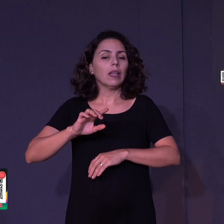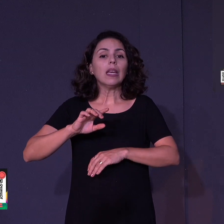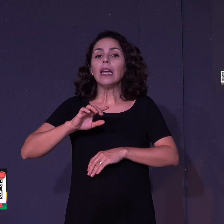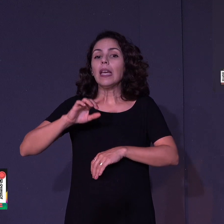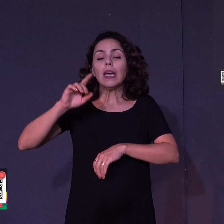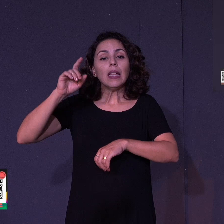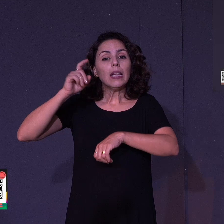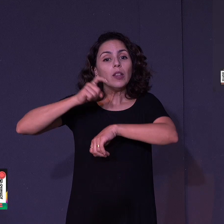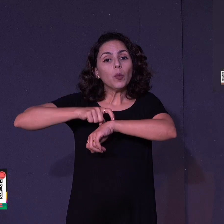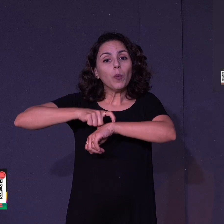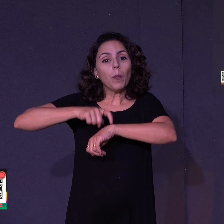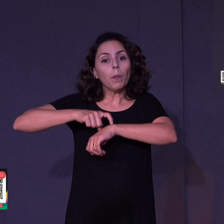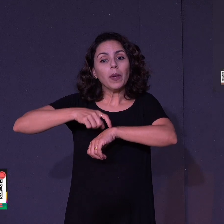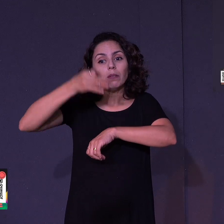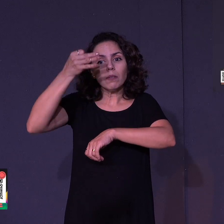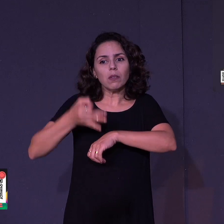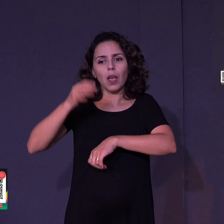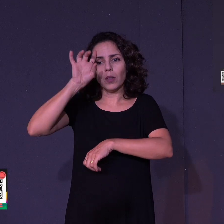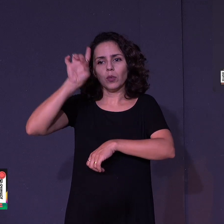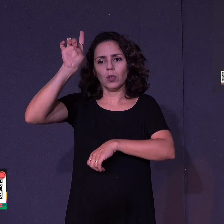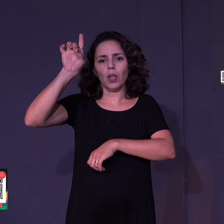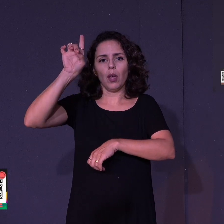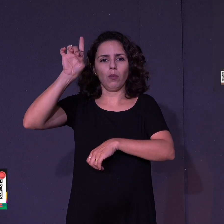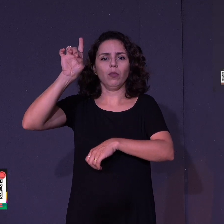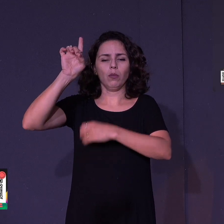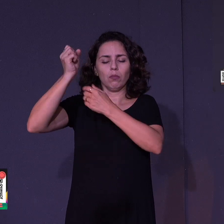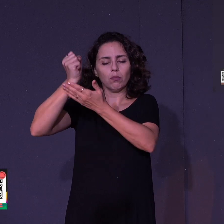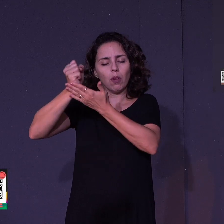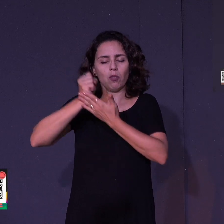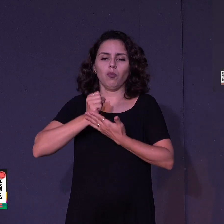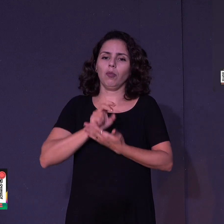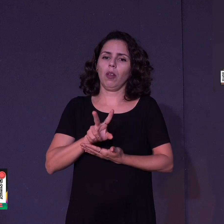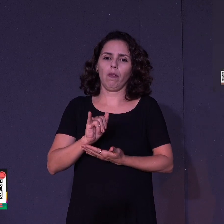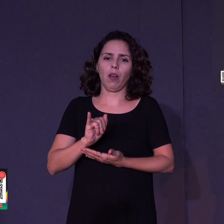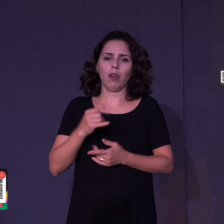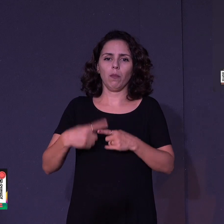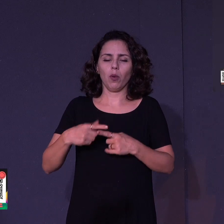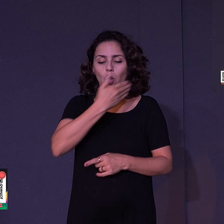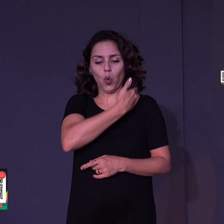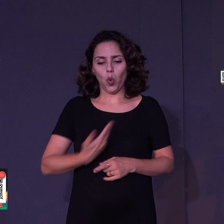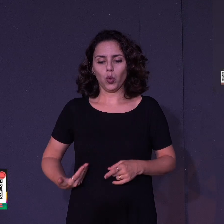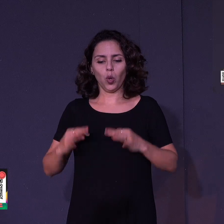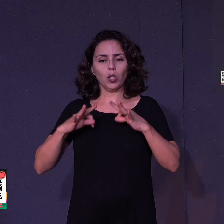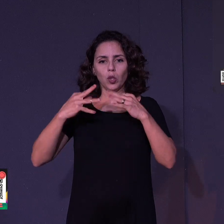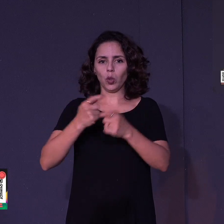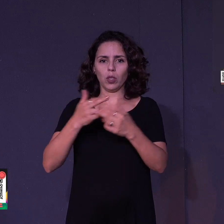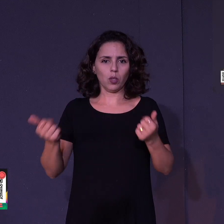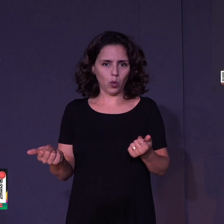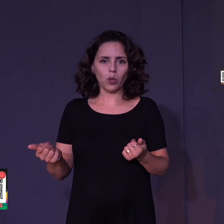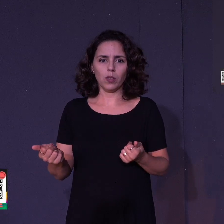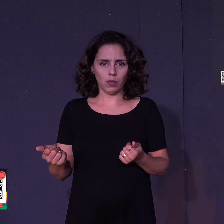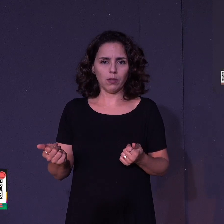as coisas. Ele nos falou, João capítulo 16, versículo 33, digo-vos essas coisas, para que em mim